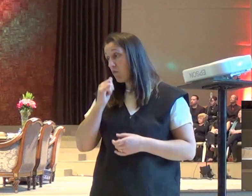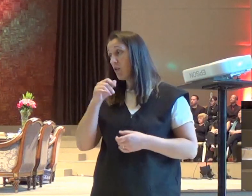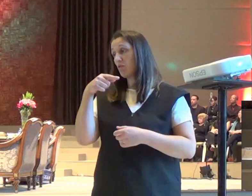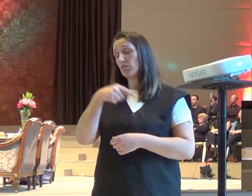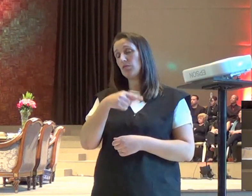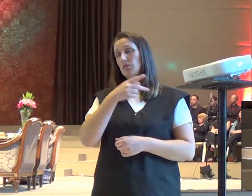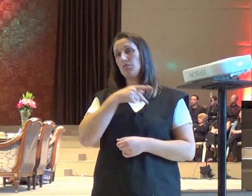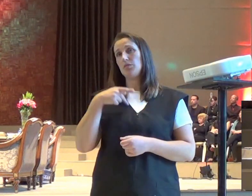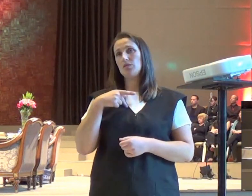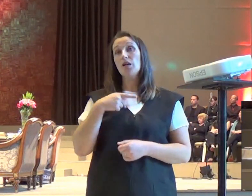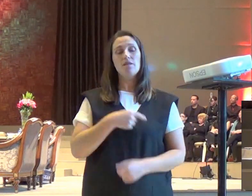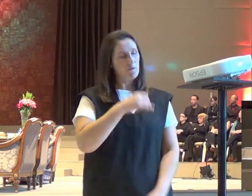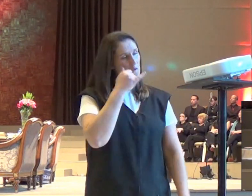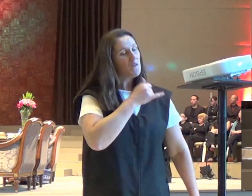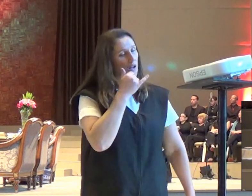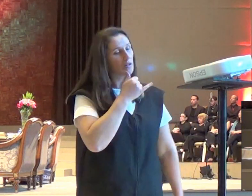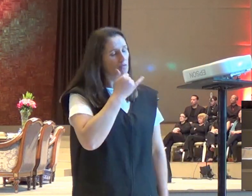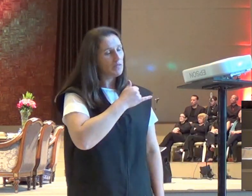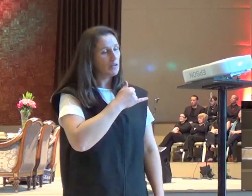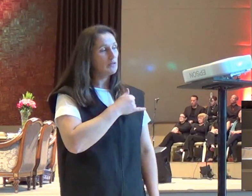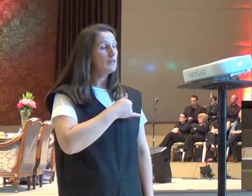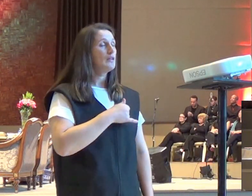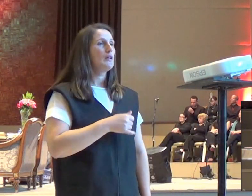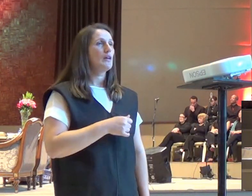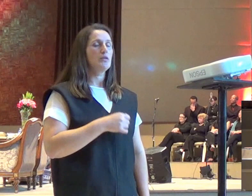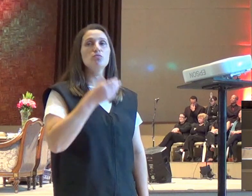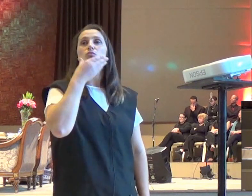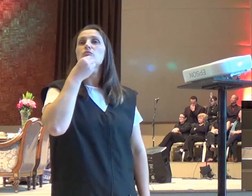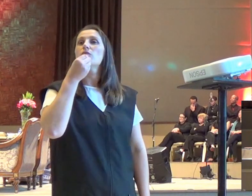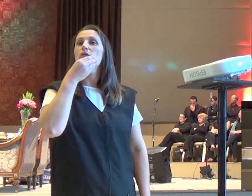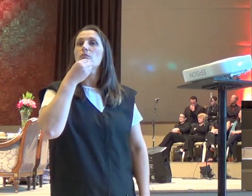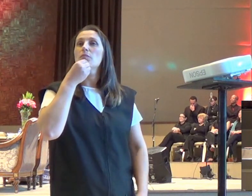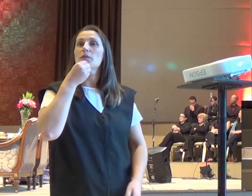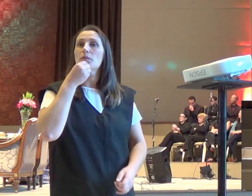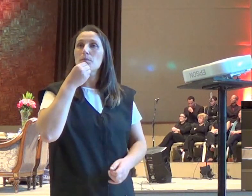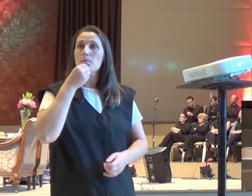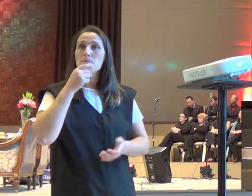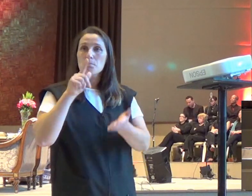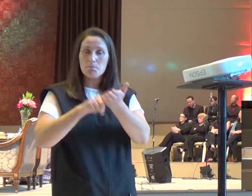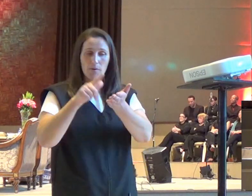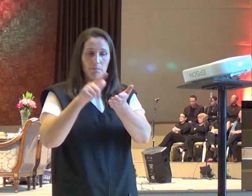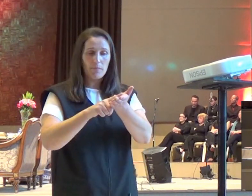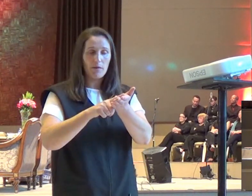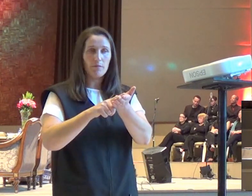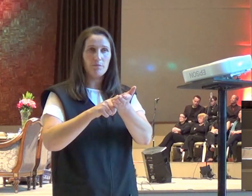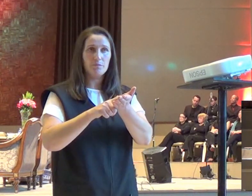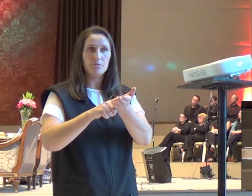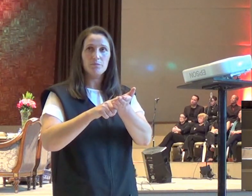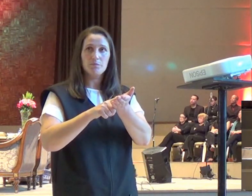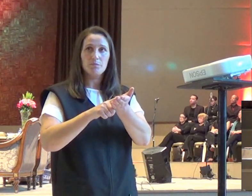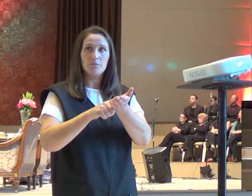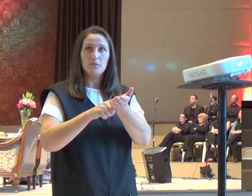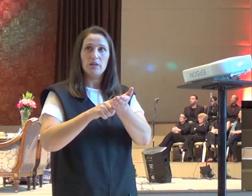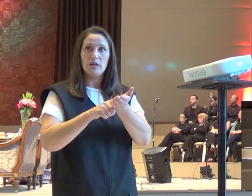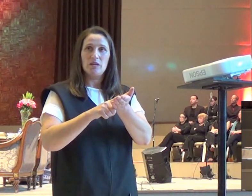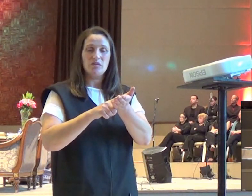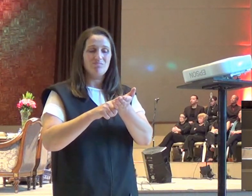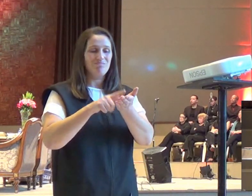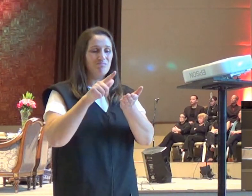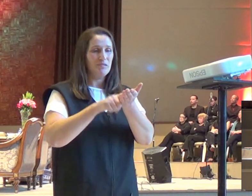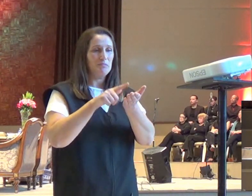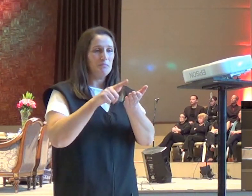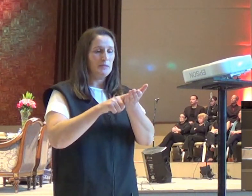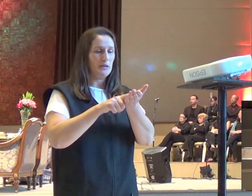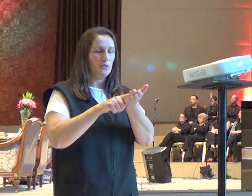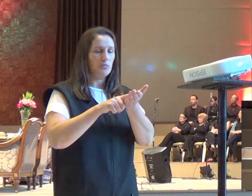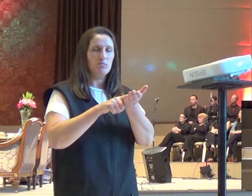então fala, fala logo, e aí então, ele pegou uma folha de papel, e a folha de papel estava toda